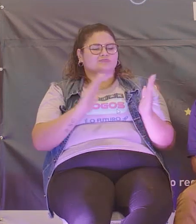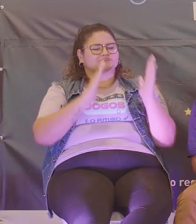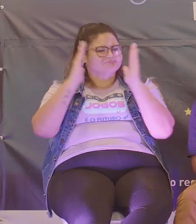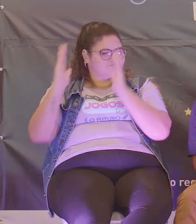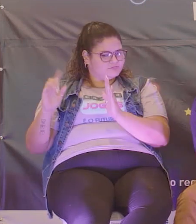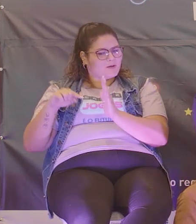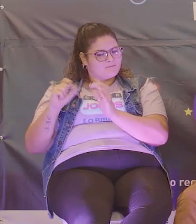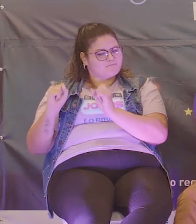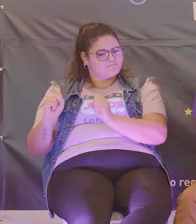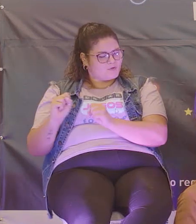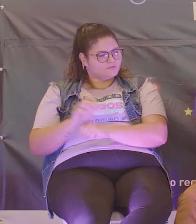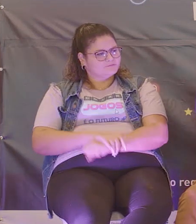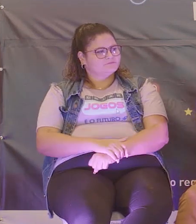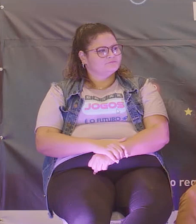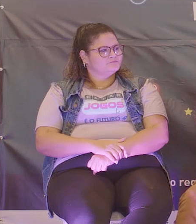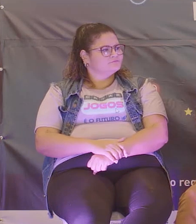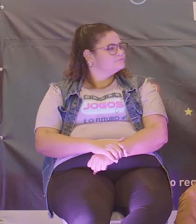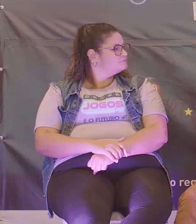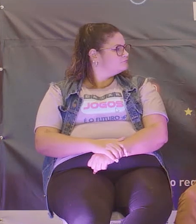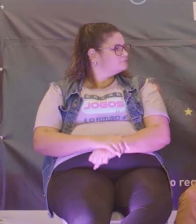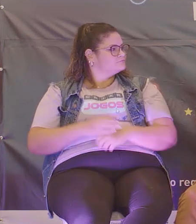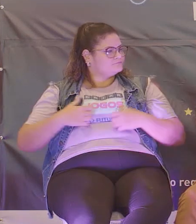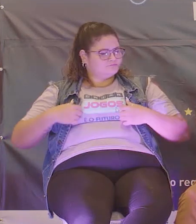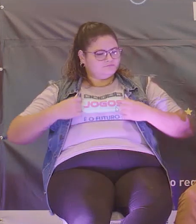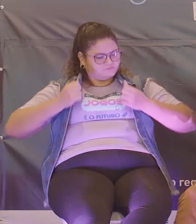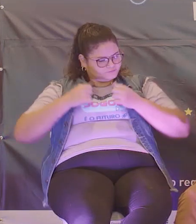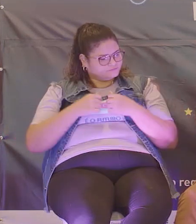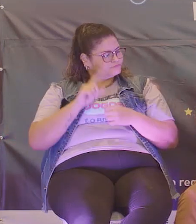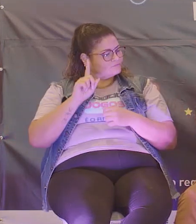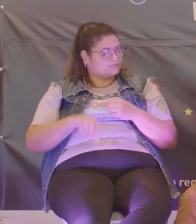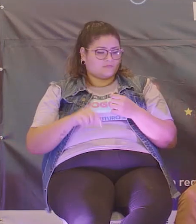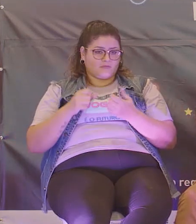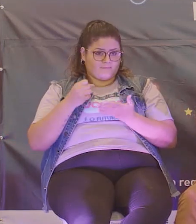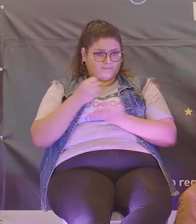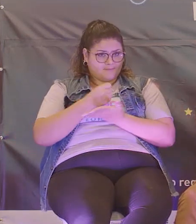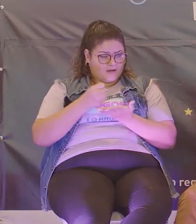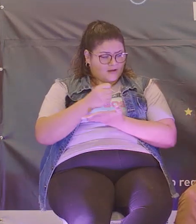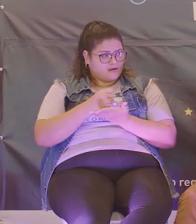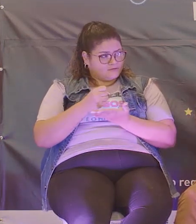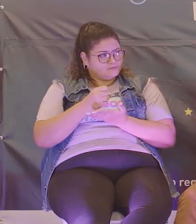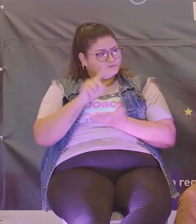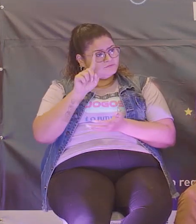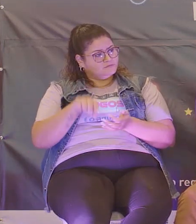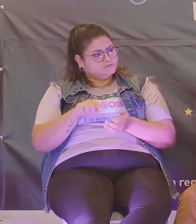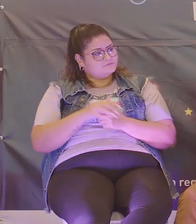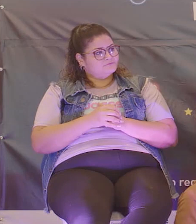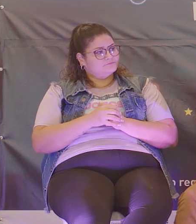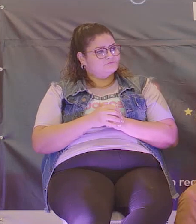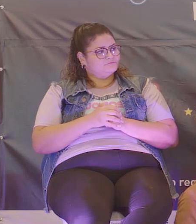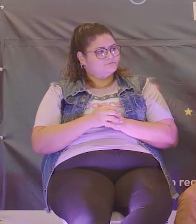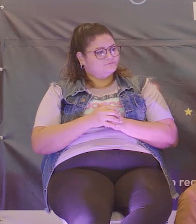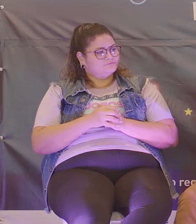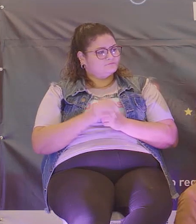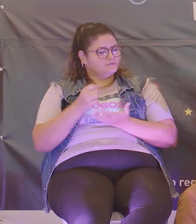ser. Um pouco isso sobre a base, né? A gente tem o Centro Nacional da Base